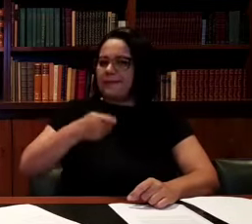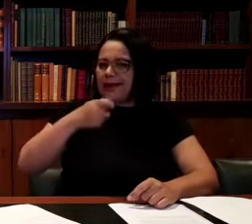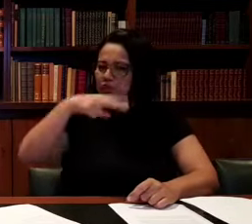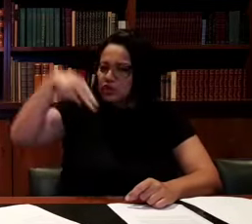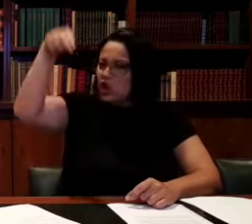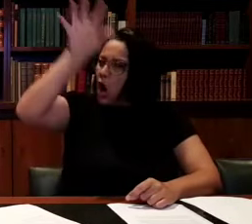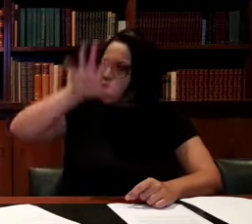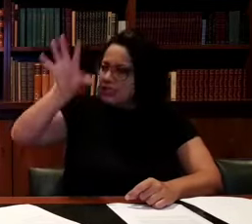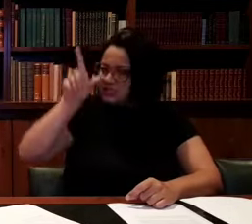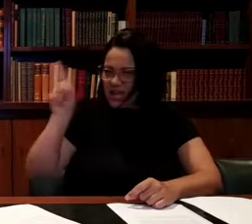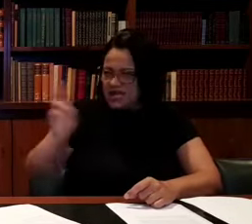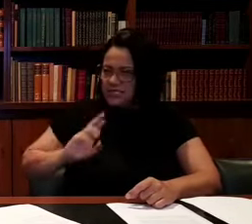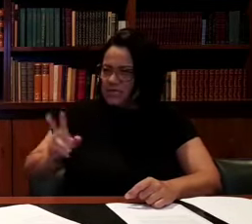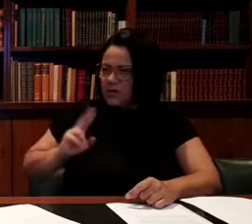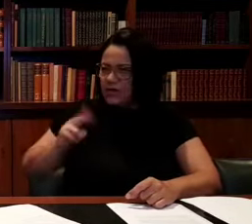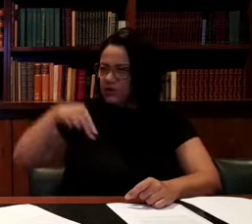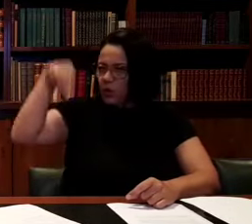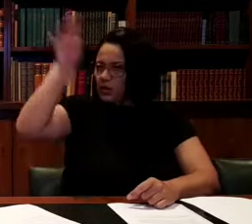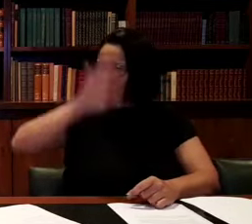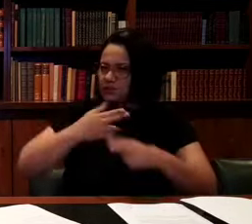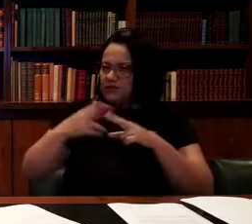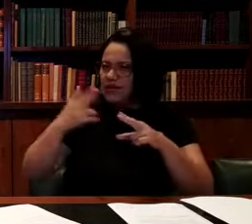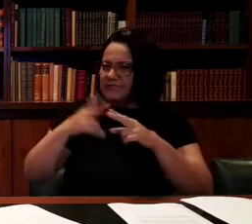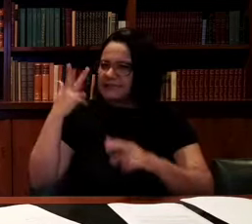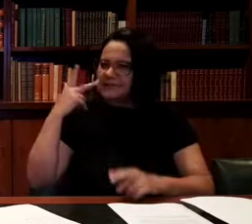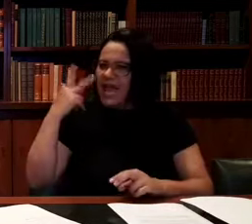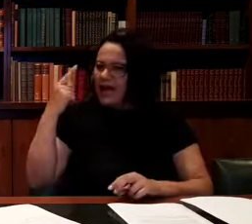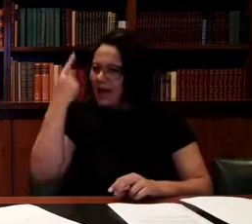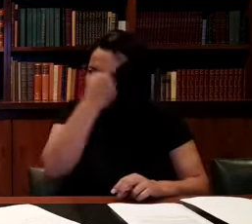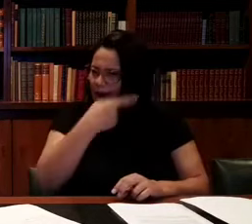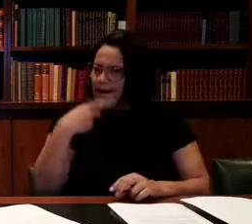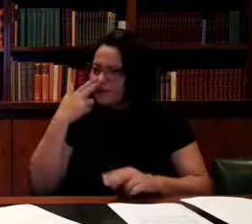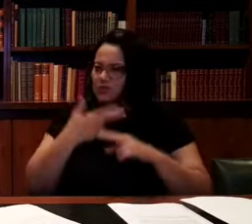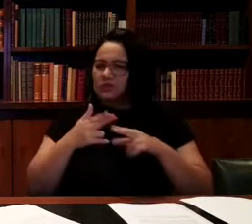nordestino nordestino camuflado não diferença